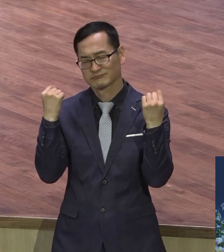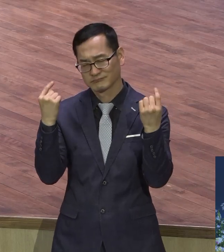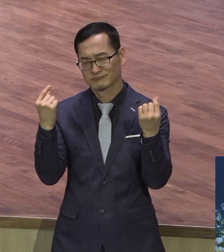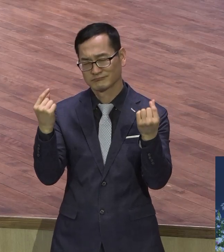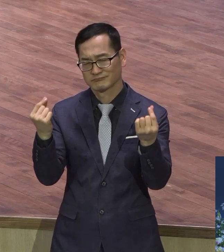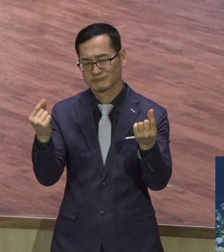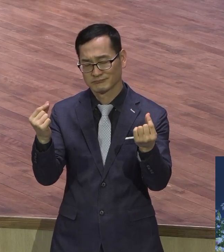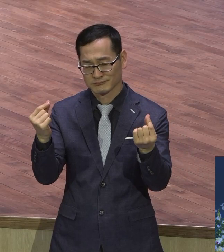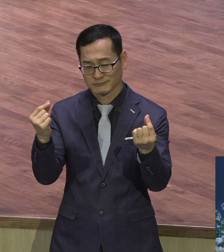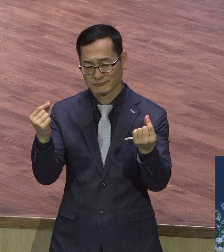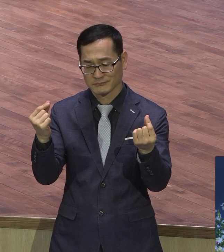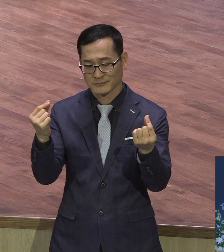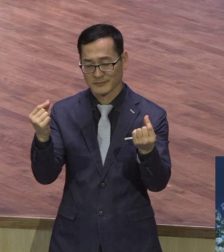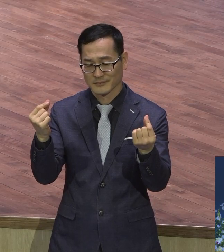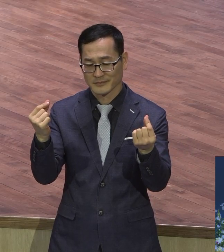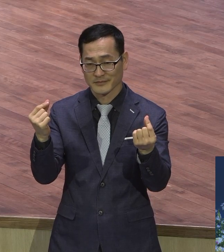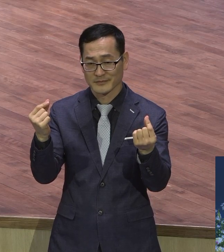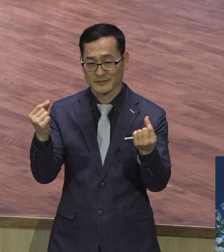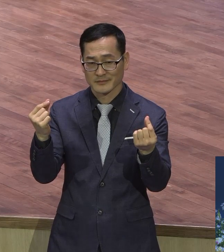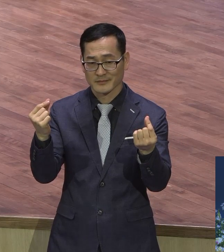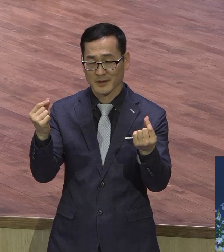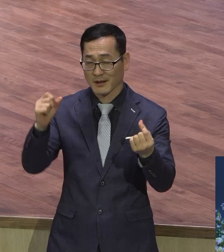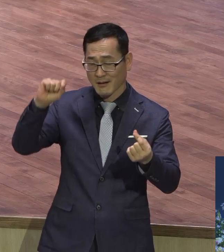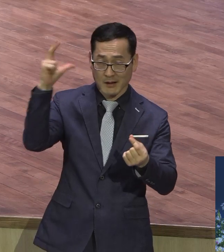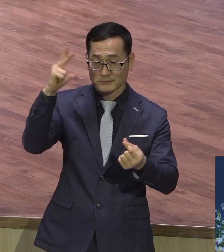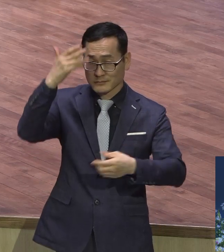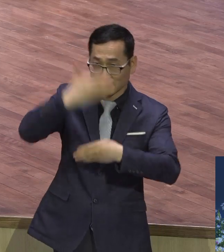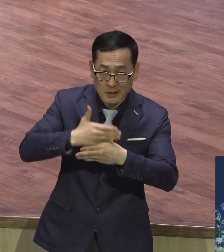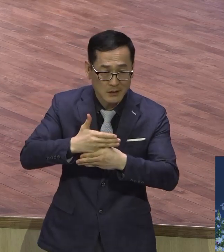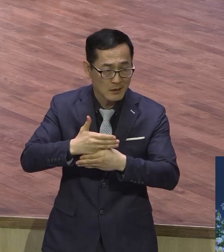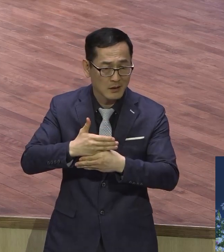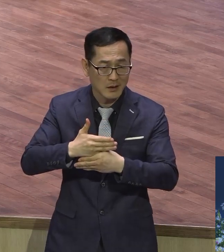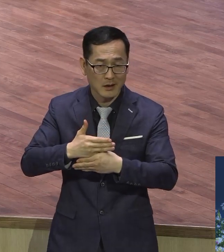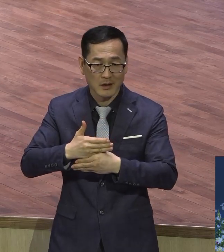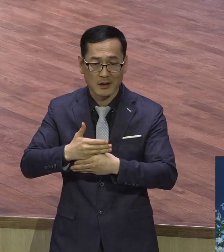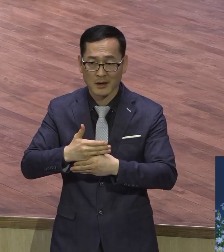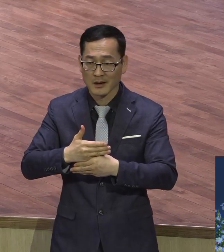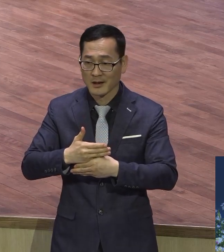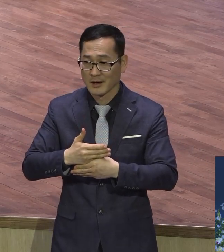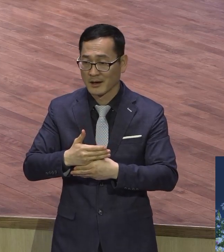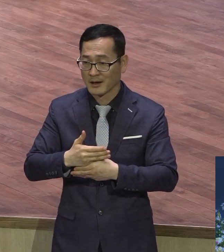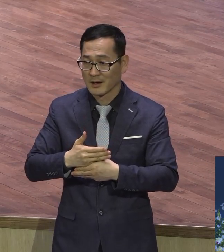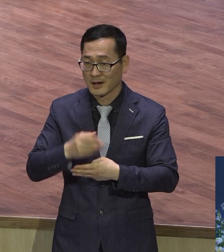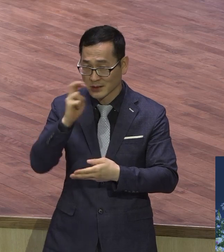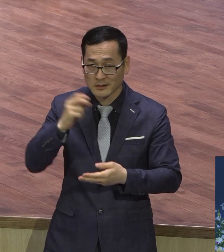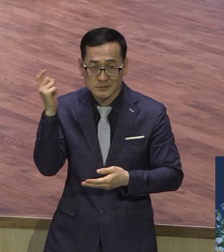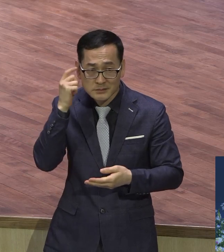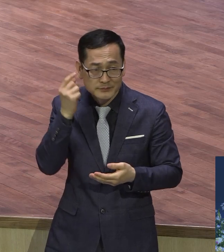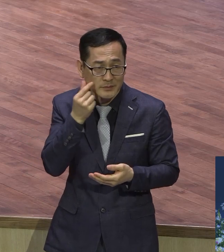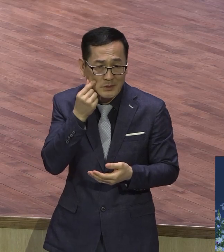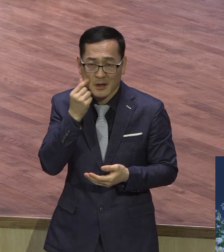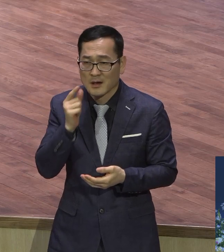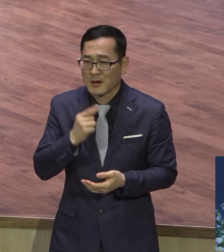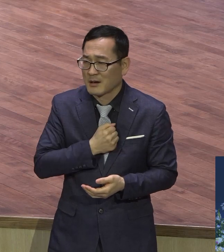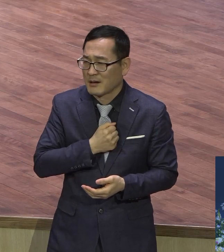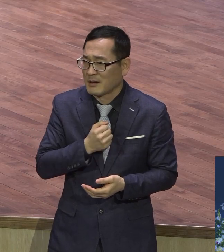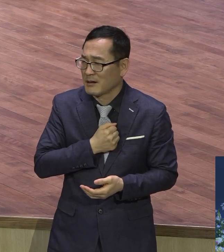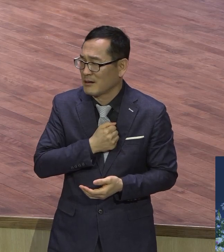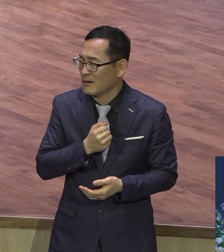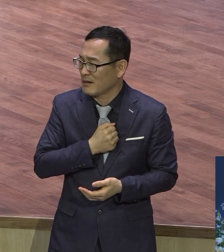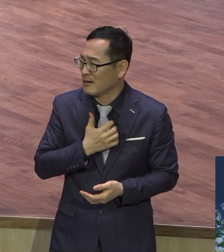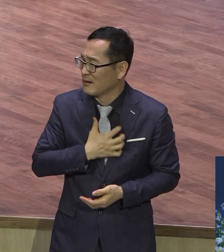스케줄이었는데 이렇게 코로나 때문에 이렇게 오랫동안 못 듣다 들으니까 너무 감동되고